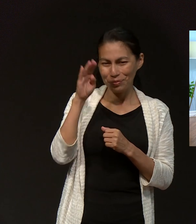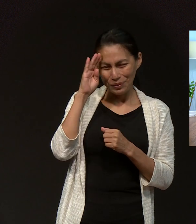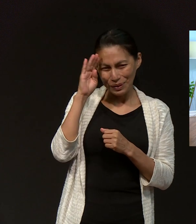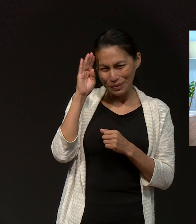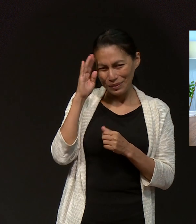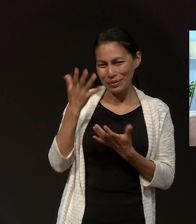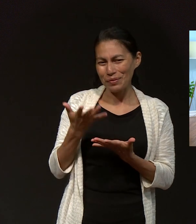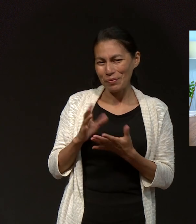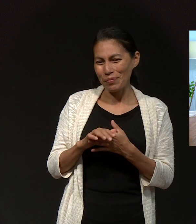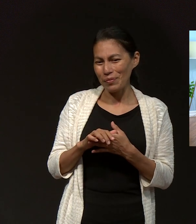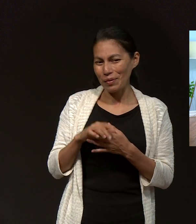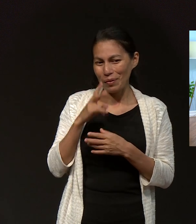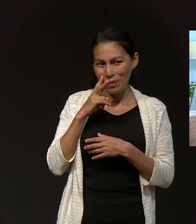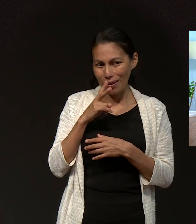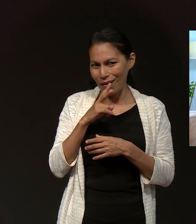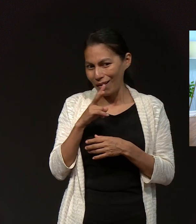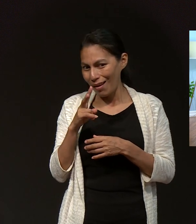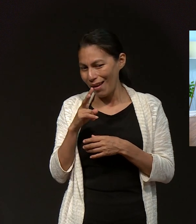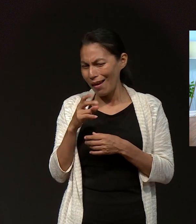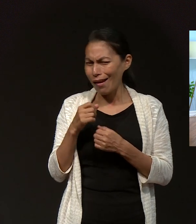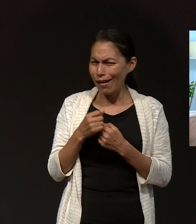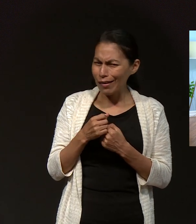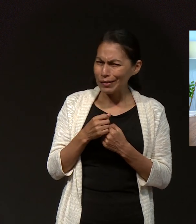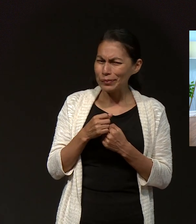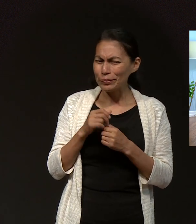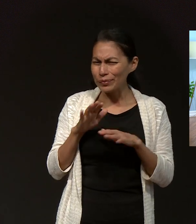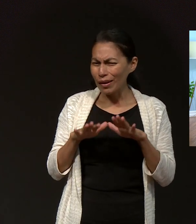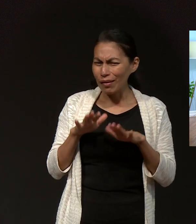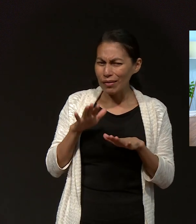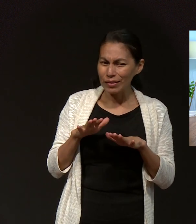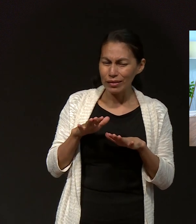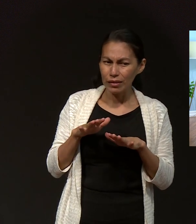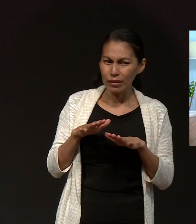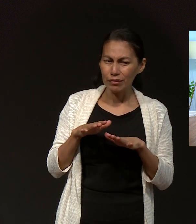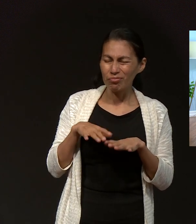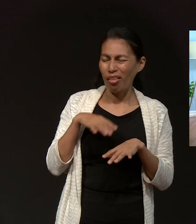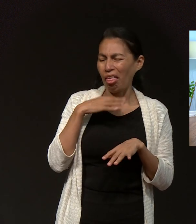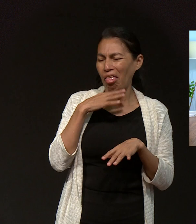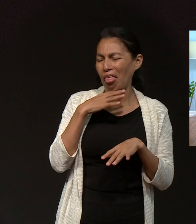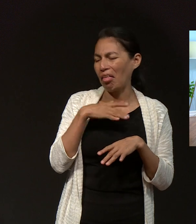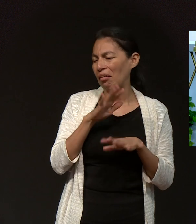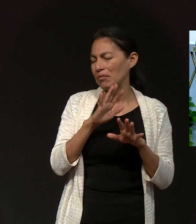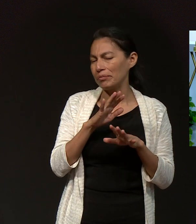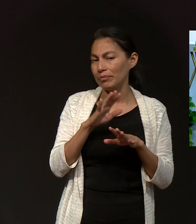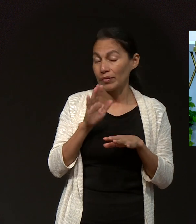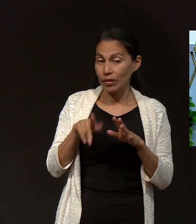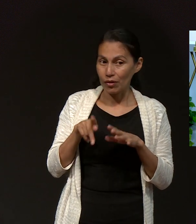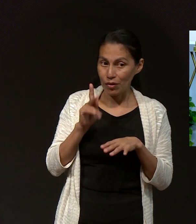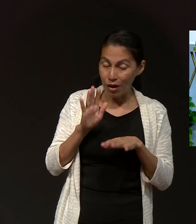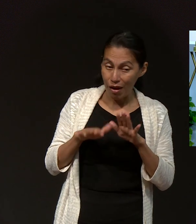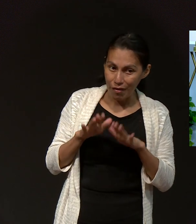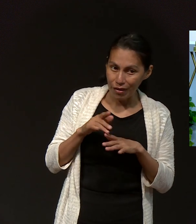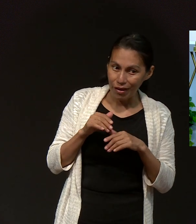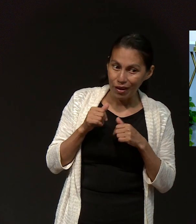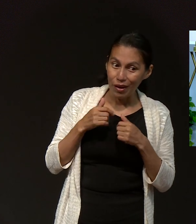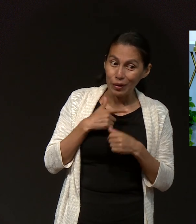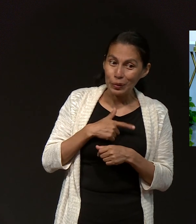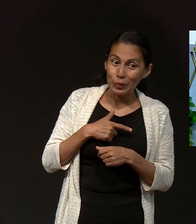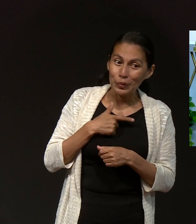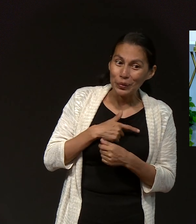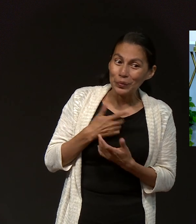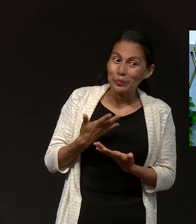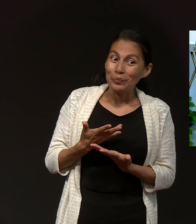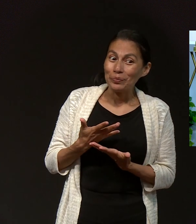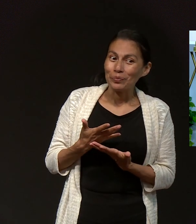¿Verdad? Cuando uno va conociendo a alguien nuevo, pues, a veces no nos llama la atención, a veces sí, pero siempre,